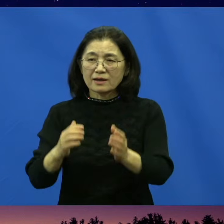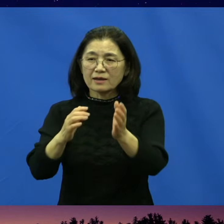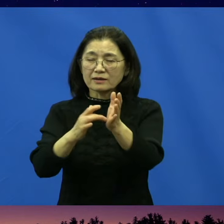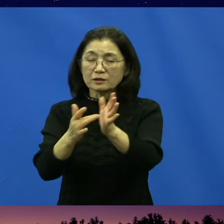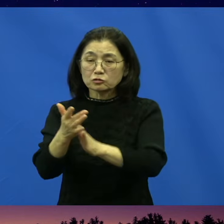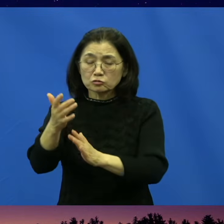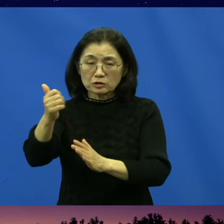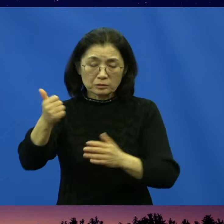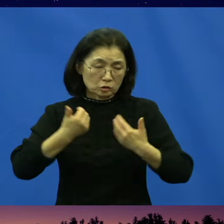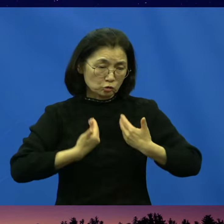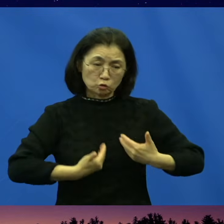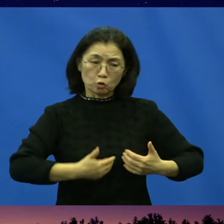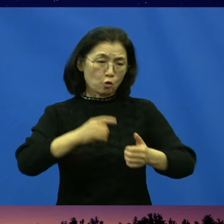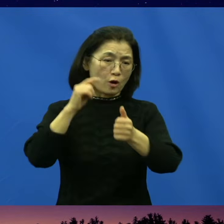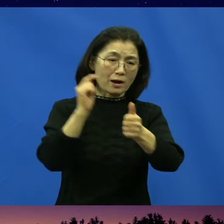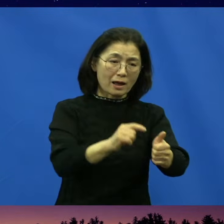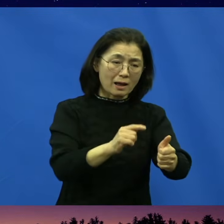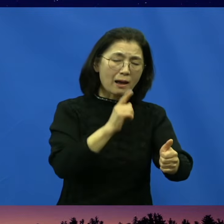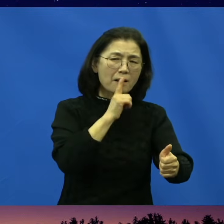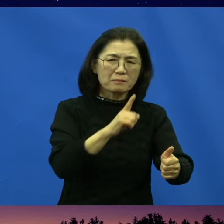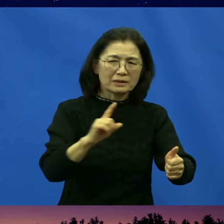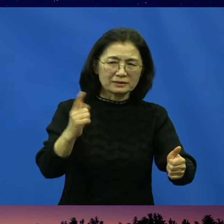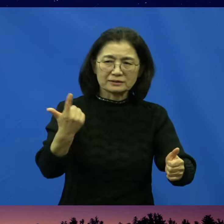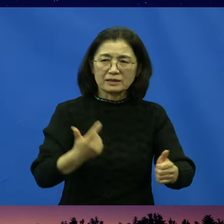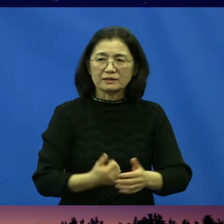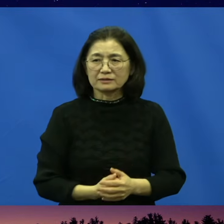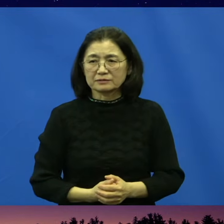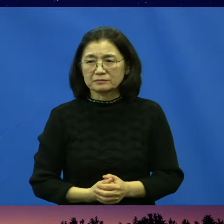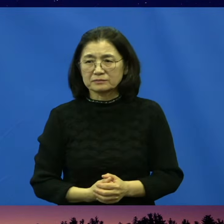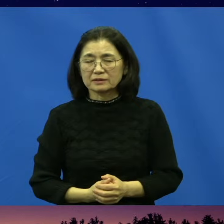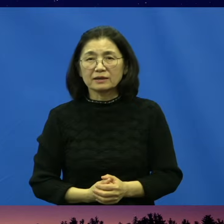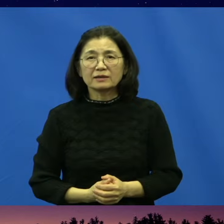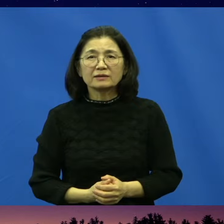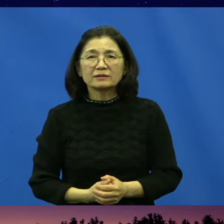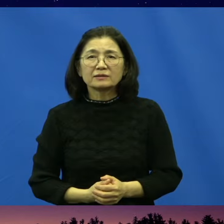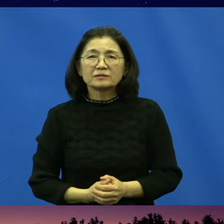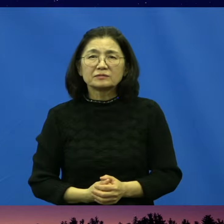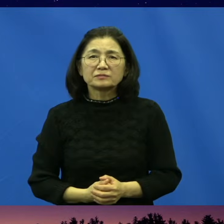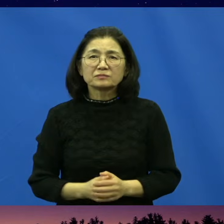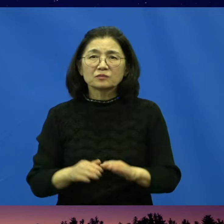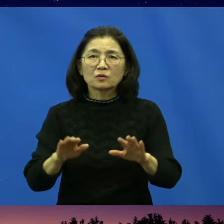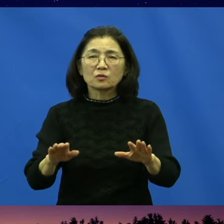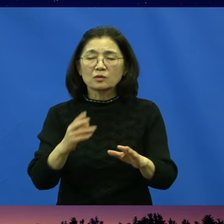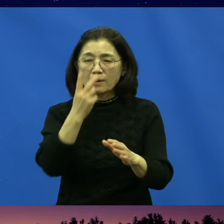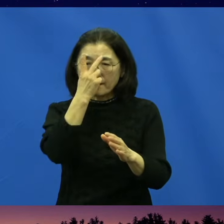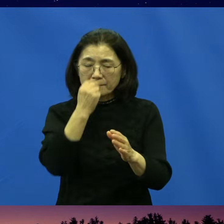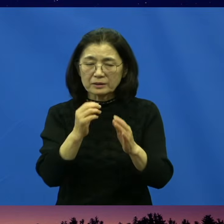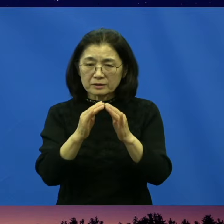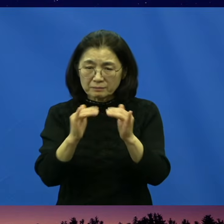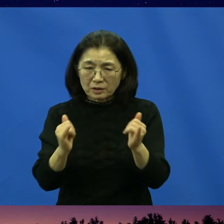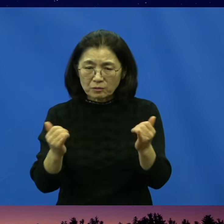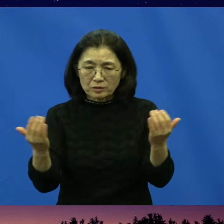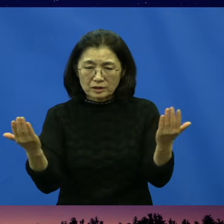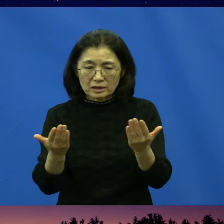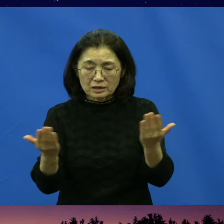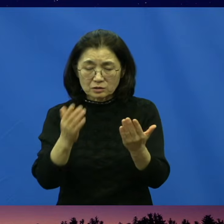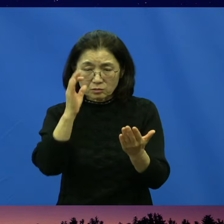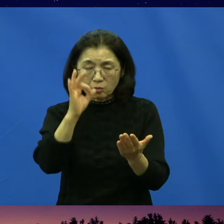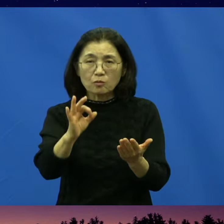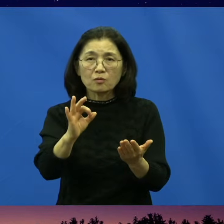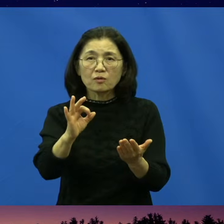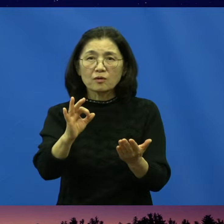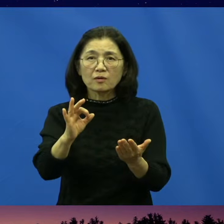하나님의 마음을 모르는 거짓 메시지라는 것이죠. 여러분, 오늘 바디메오의 사건이 나오기